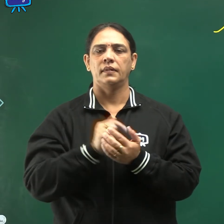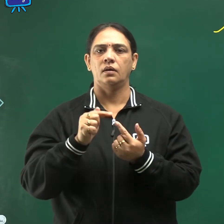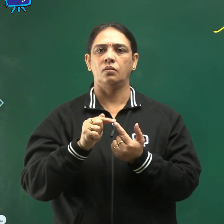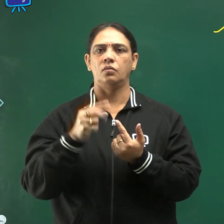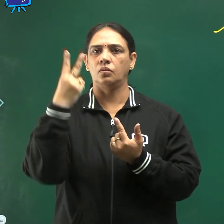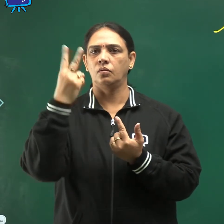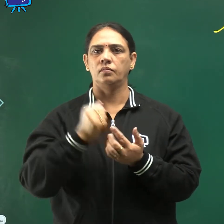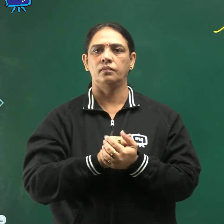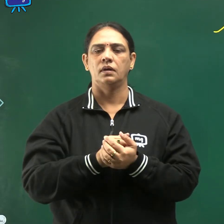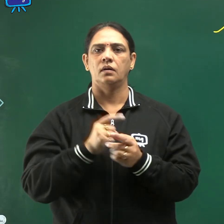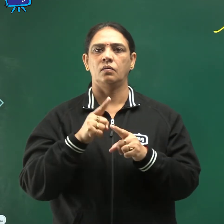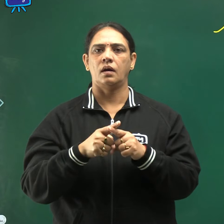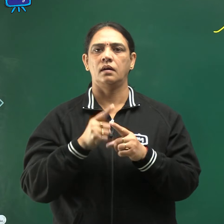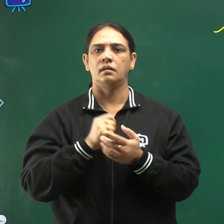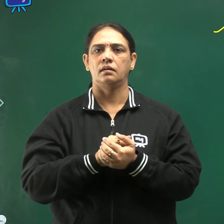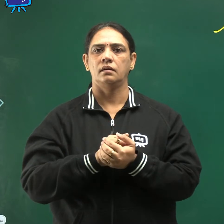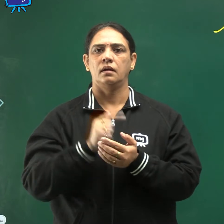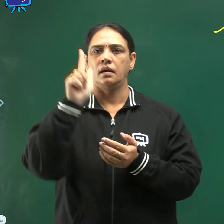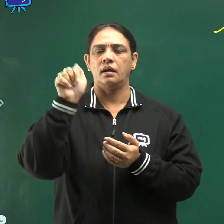1/√2 गुणा